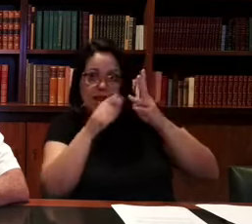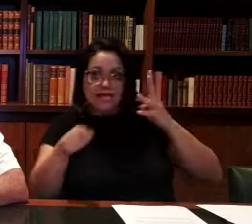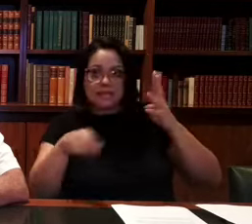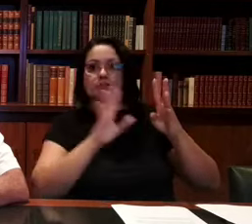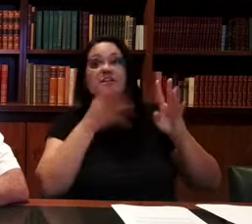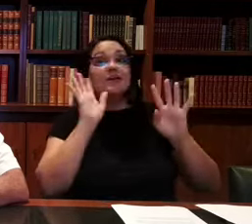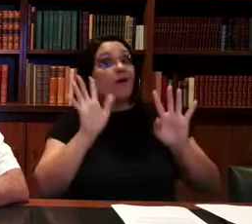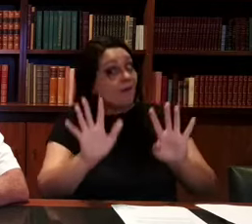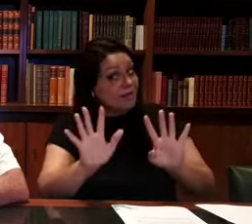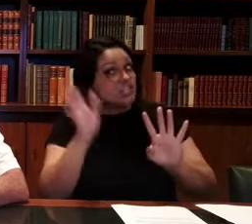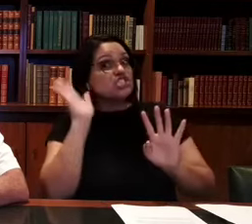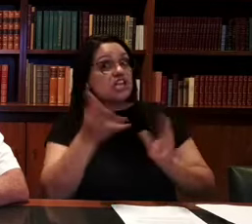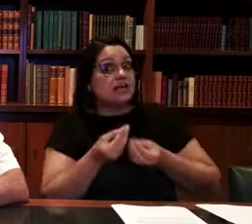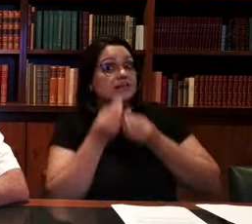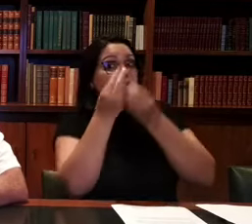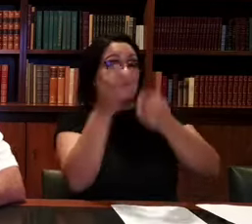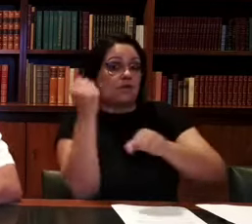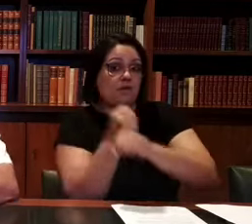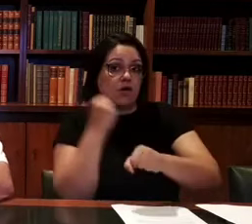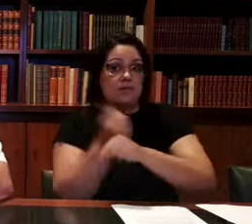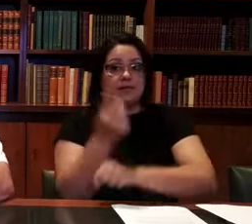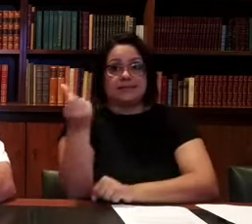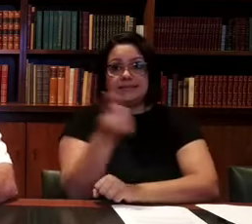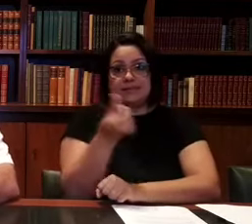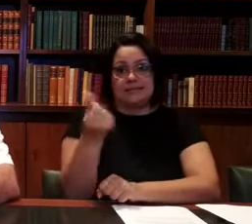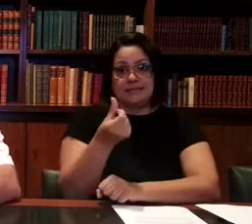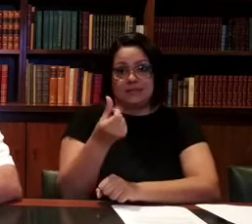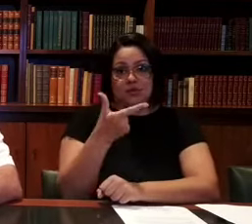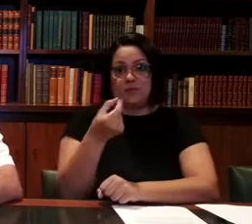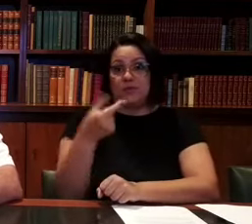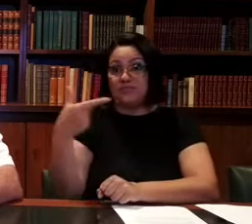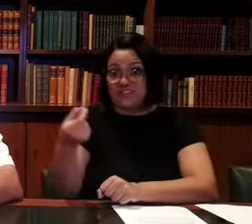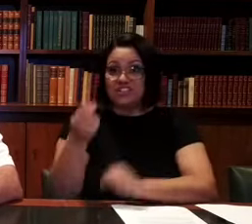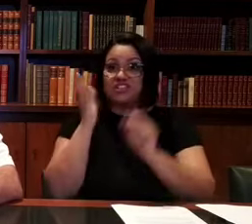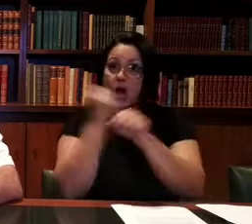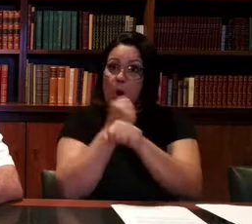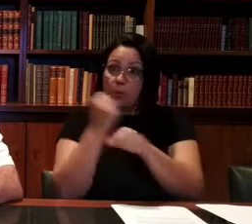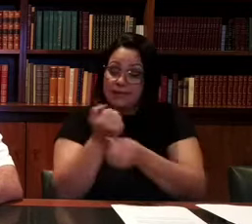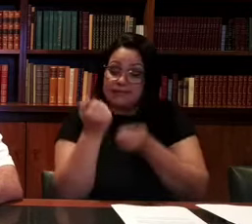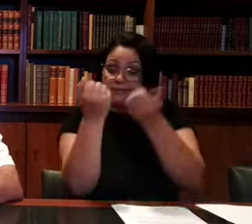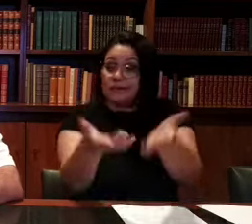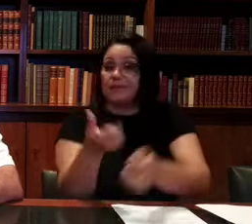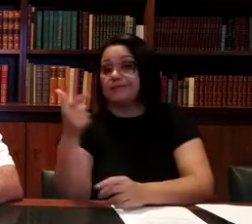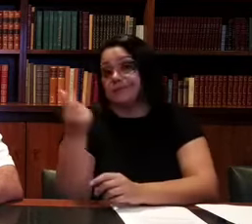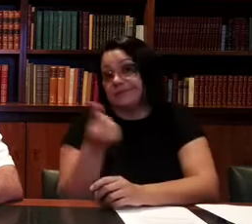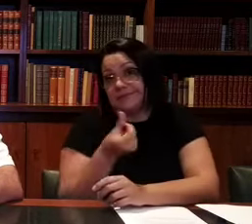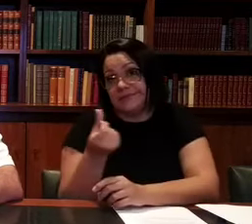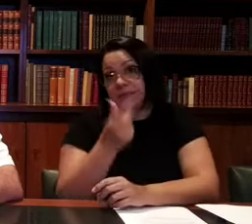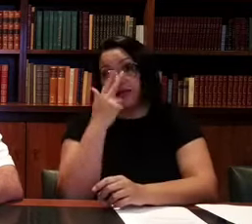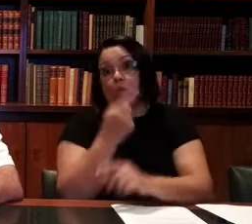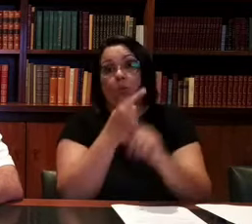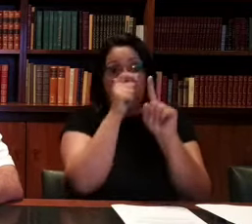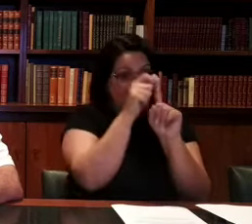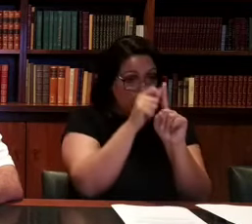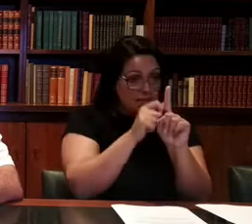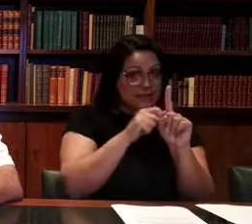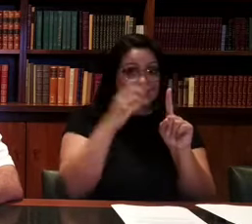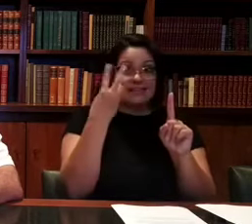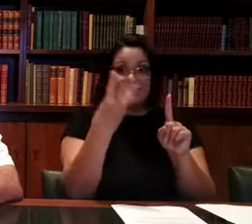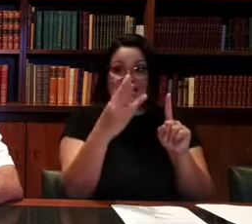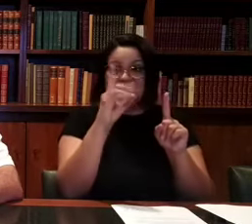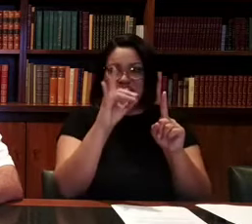entregamos há 66 obras é neste ano de dois mil e vinte só no mês de setembro na média uma obra entregue a cada